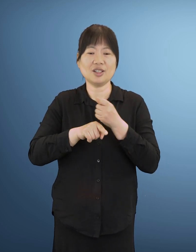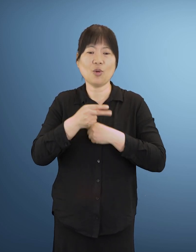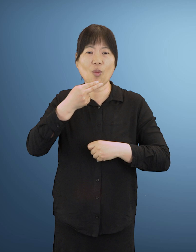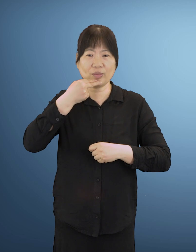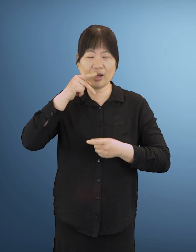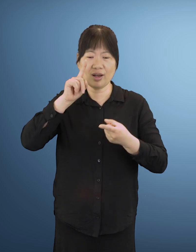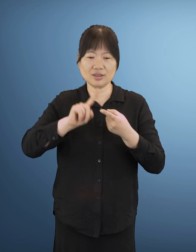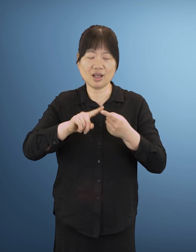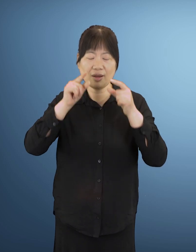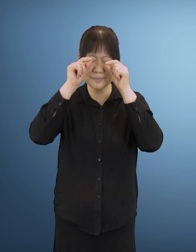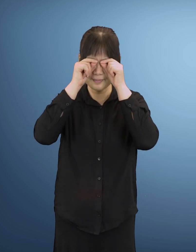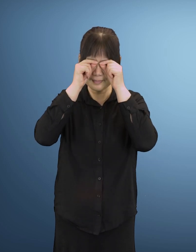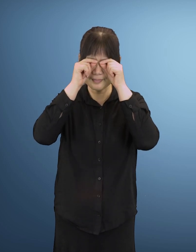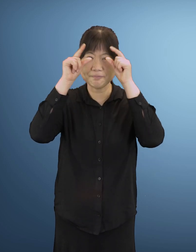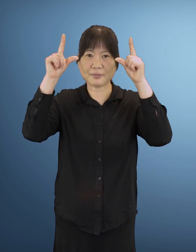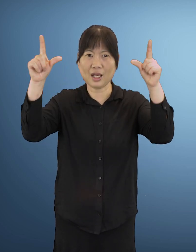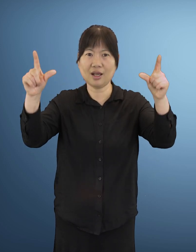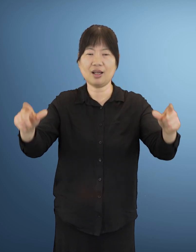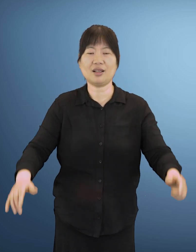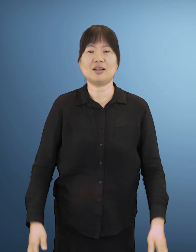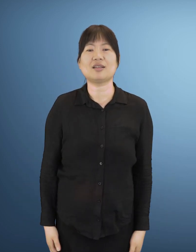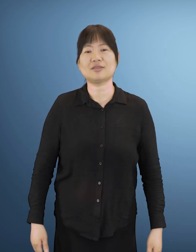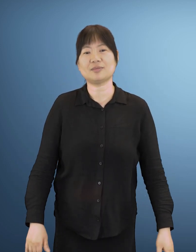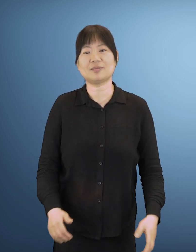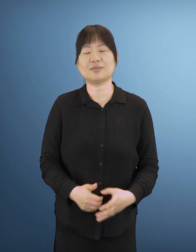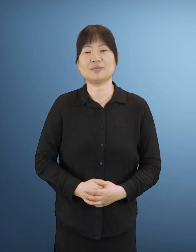사실에 눈이 떠진 거라고요.